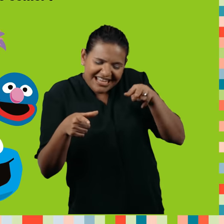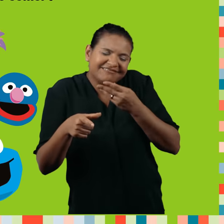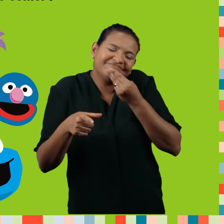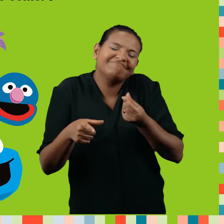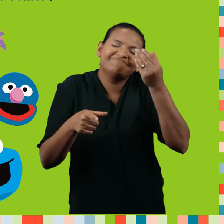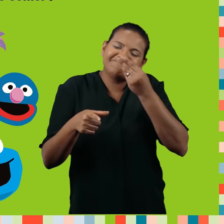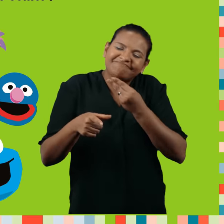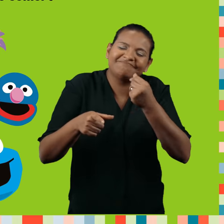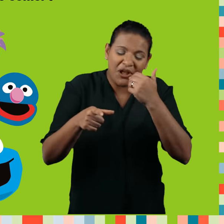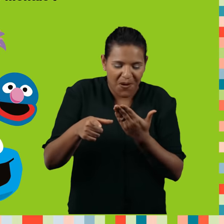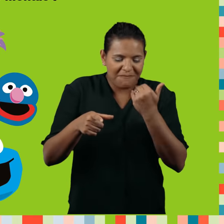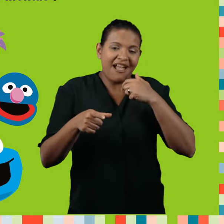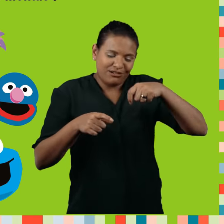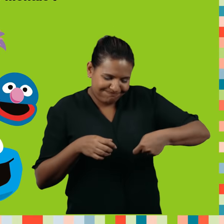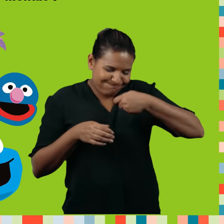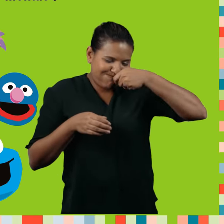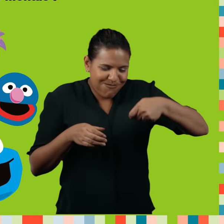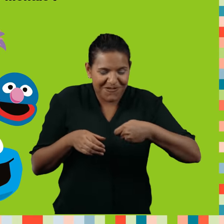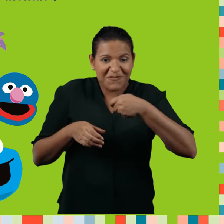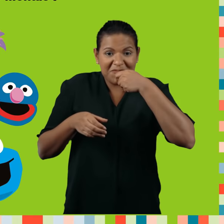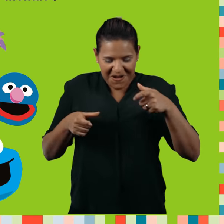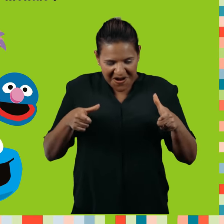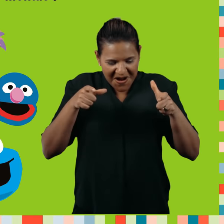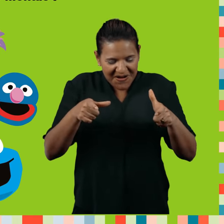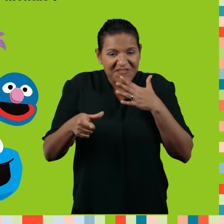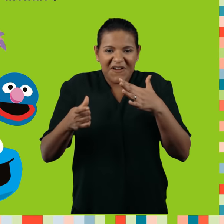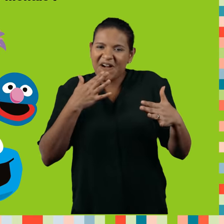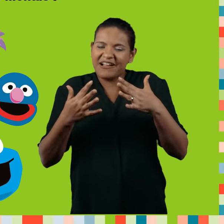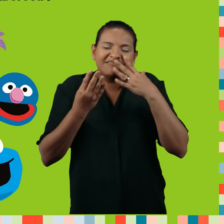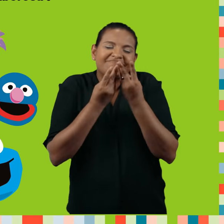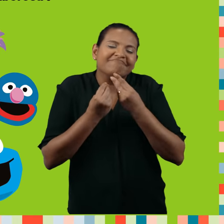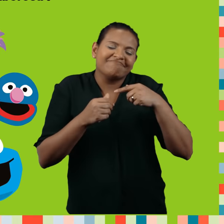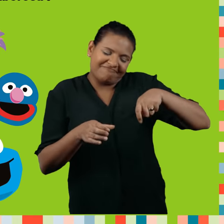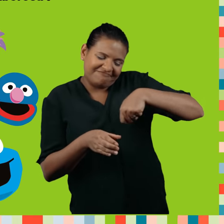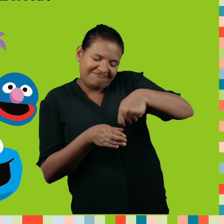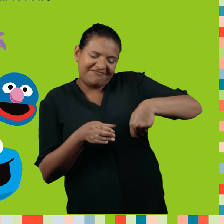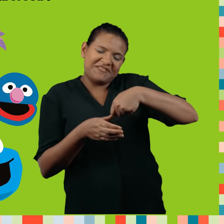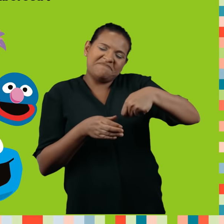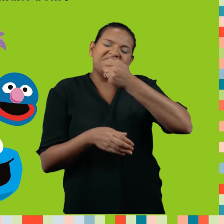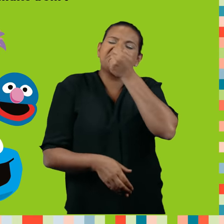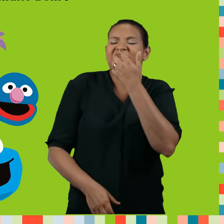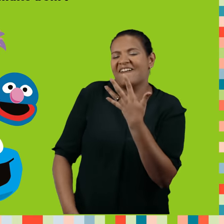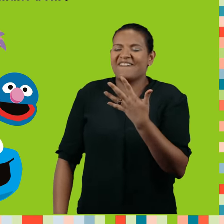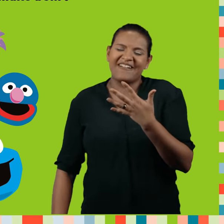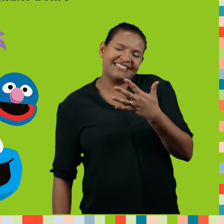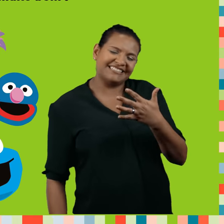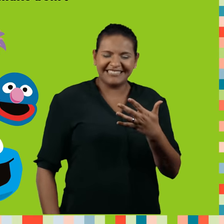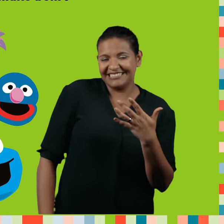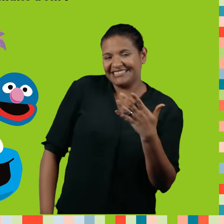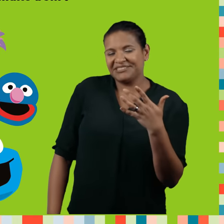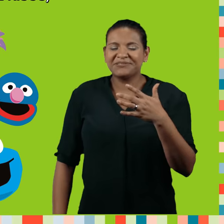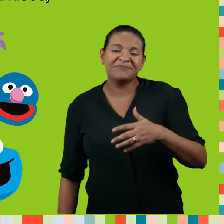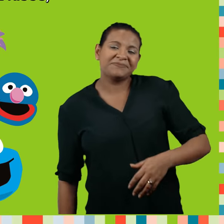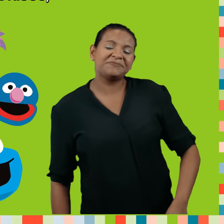colorido é gostoso de comer. A comida no meu prato tem cores de montão, comida saborosa. saborosa. Comer ser muito